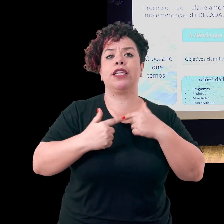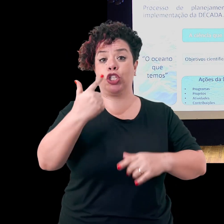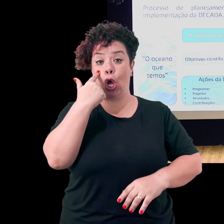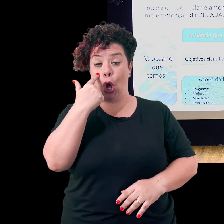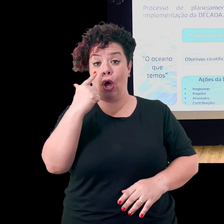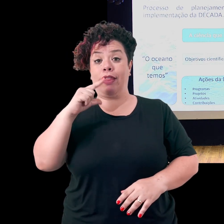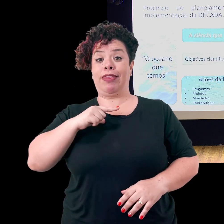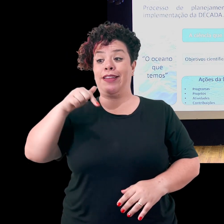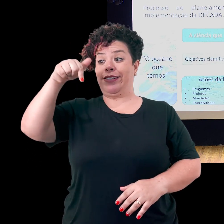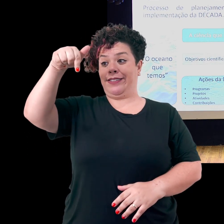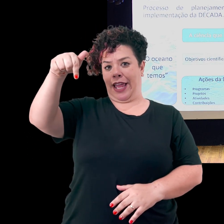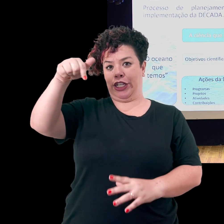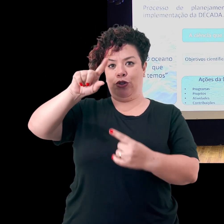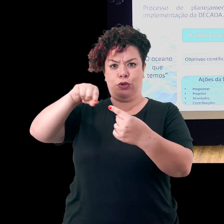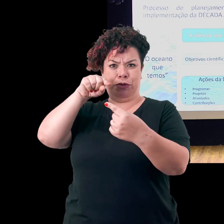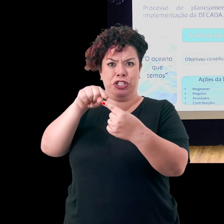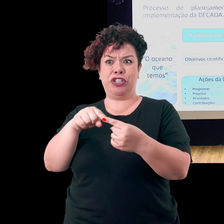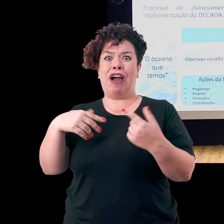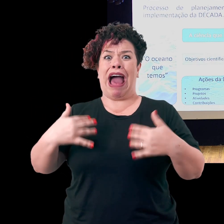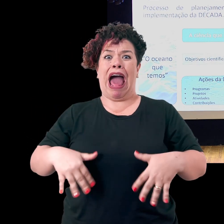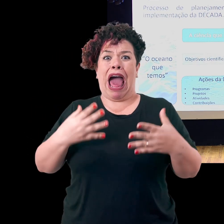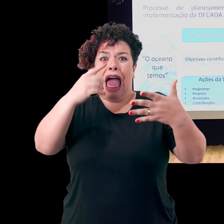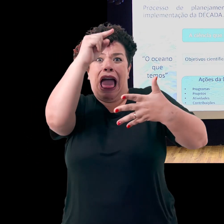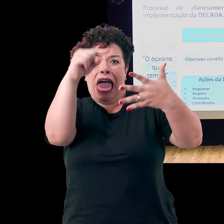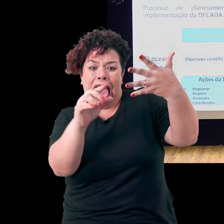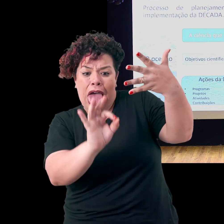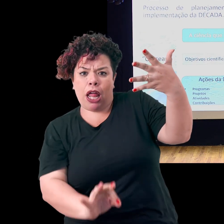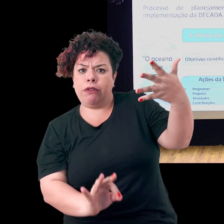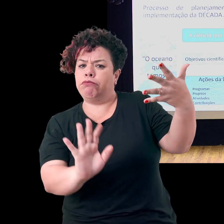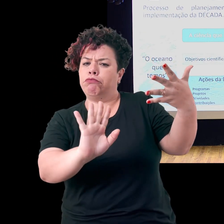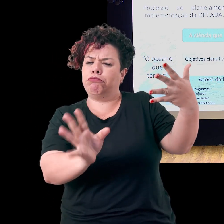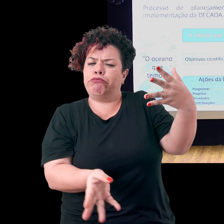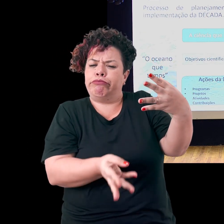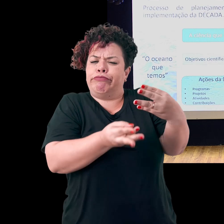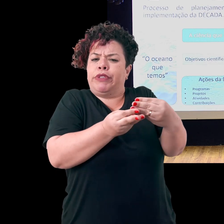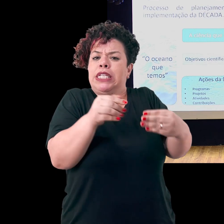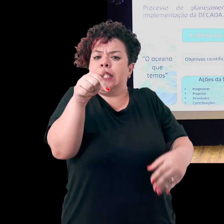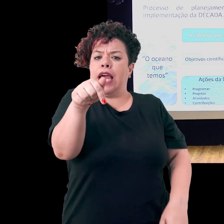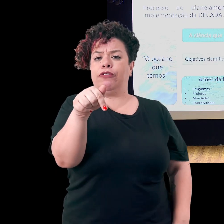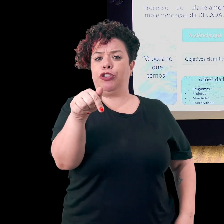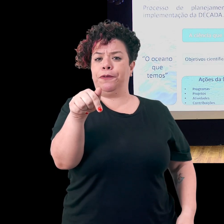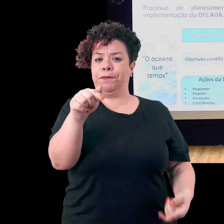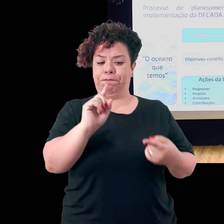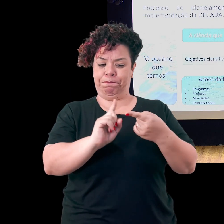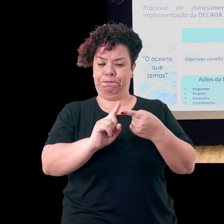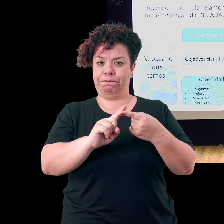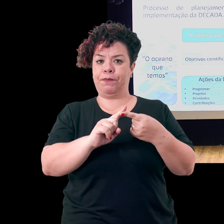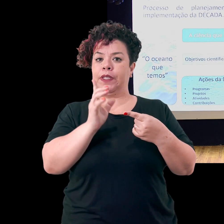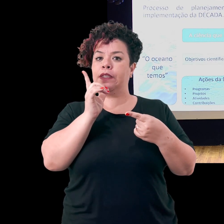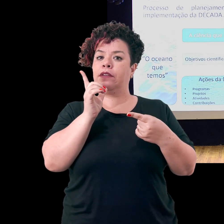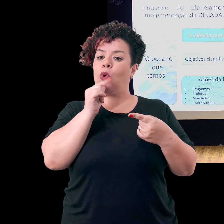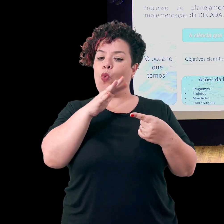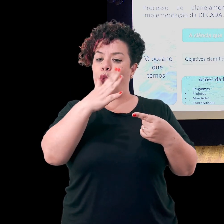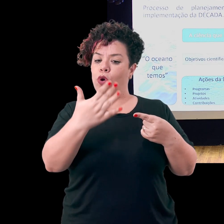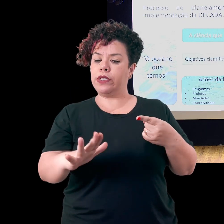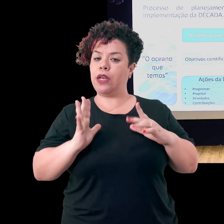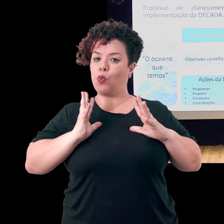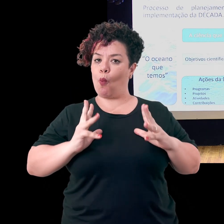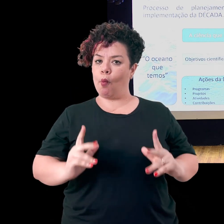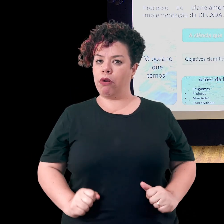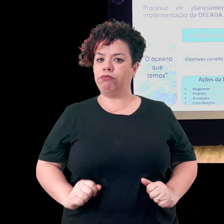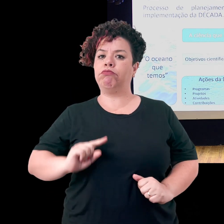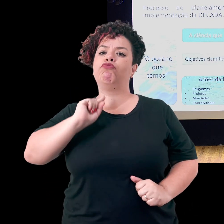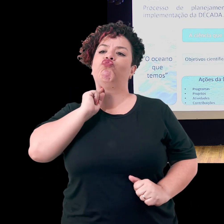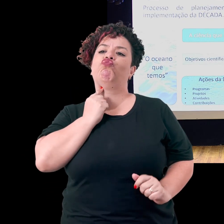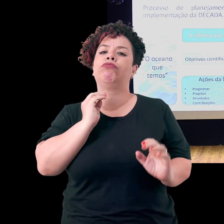E olha só, são 7 objetivos, não é muita coisa. Né? Um oceano limpo, sem poluentes,